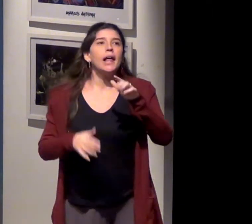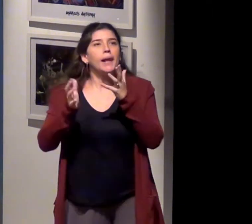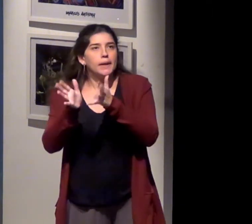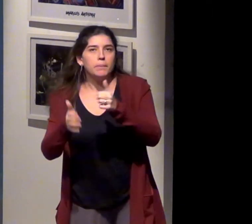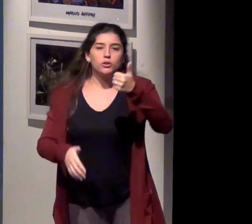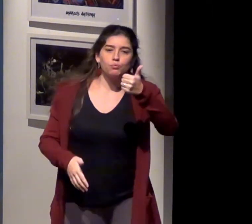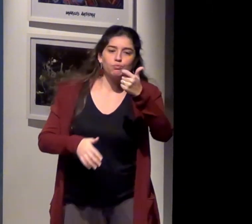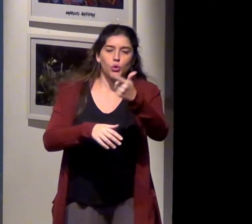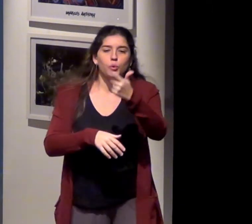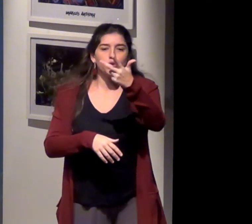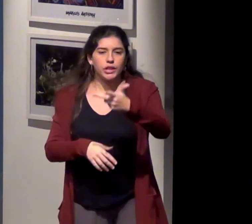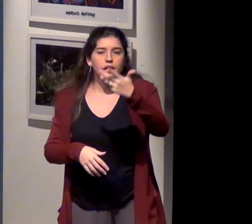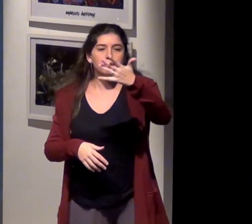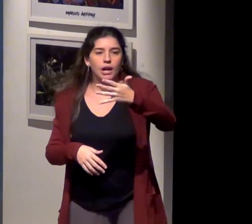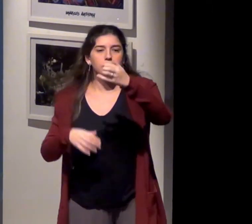na aula de Libras,